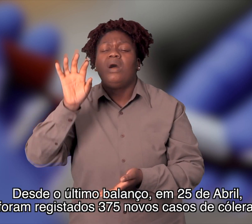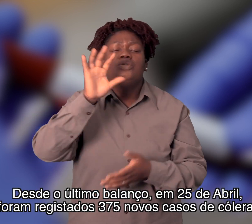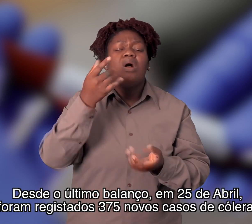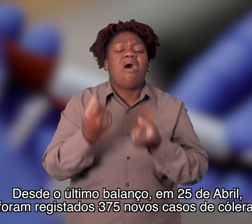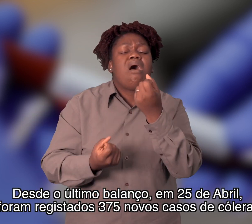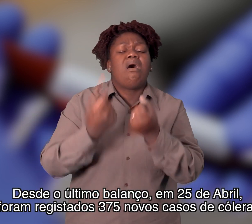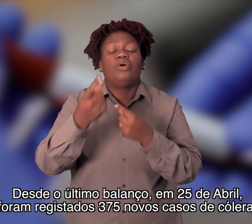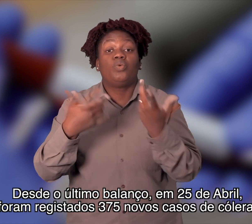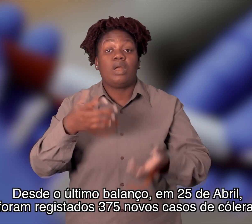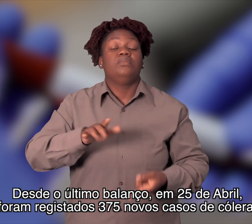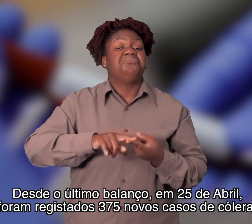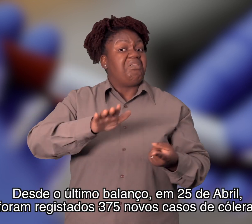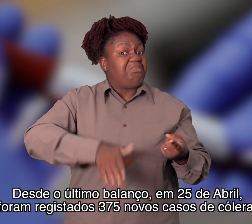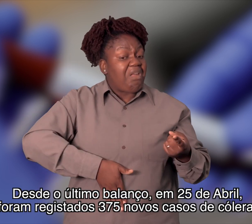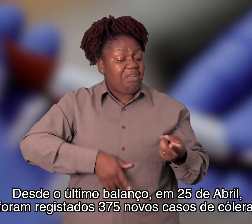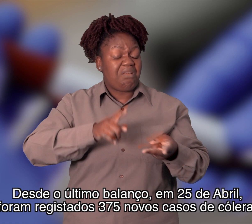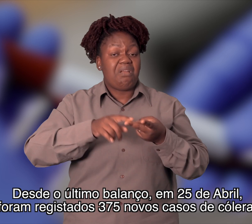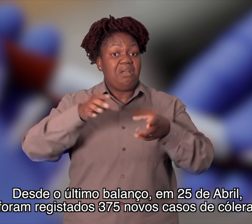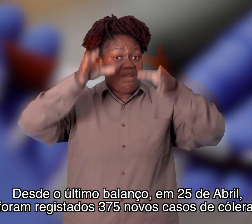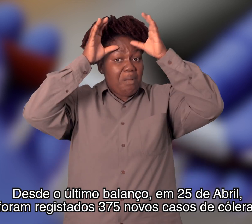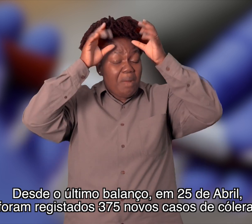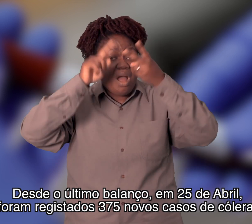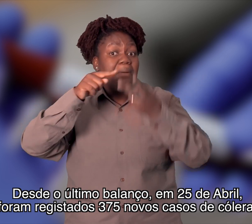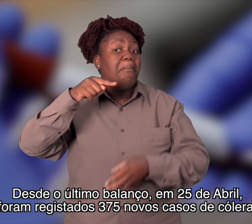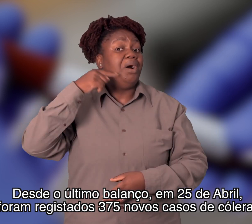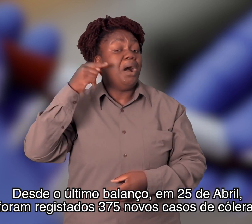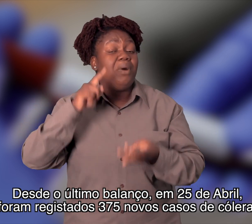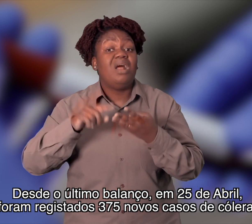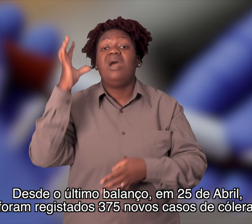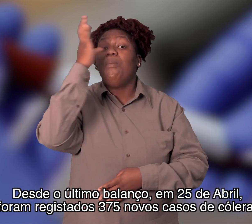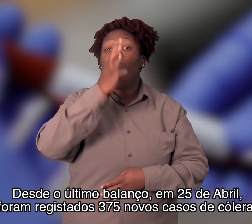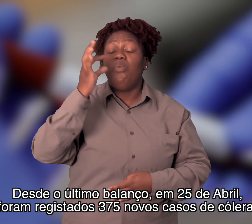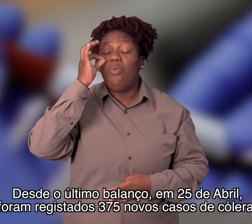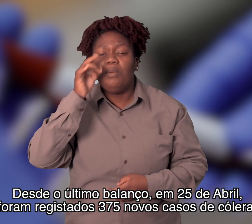balanço, em 25 de abril, foram registrados 375 novos casos da cólera.